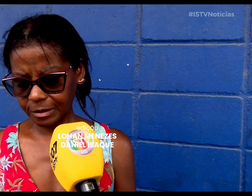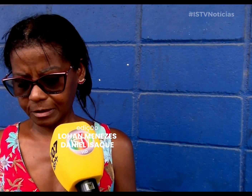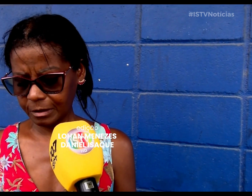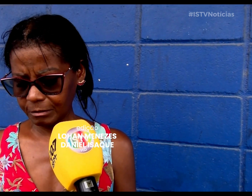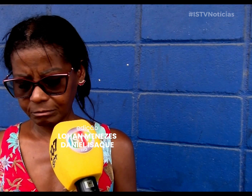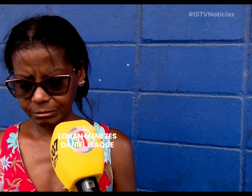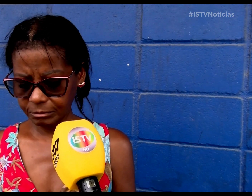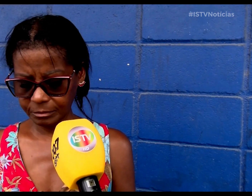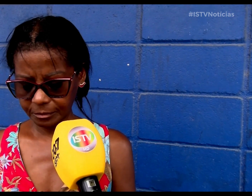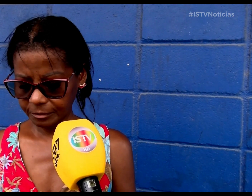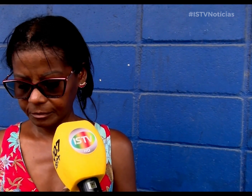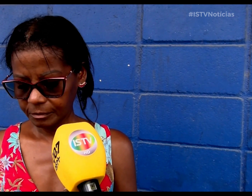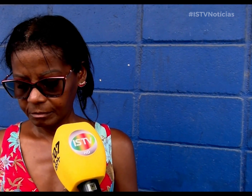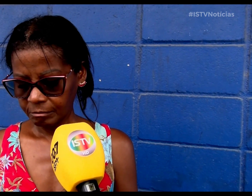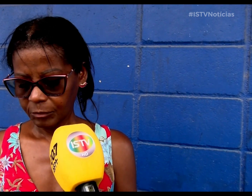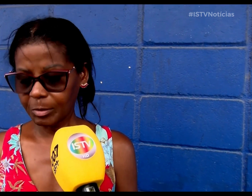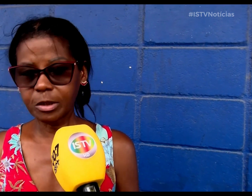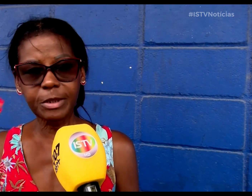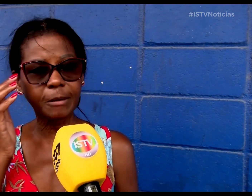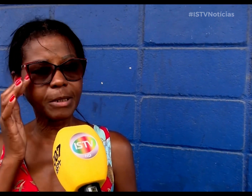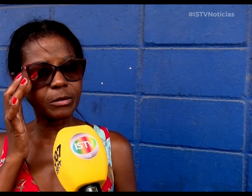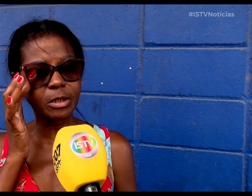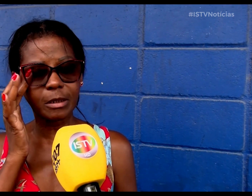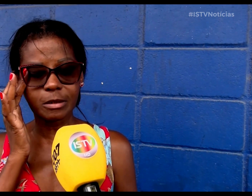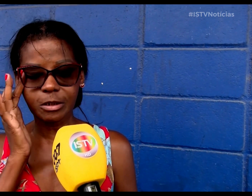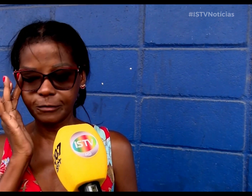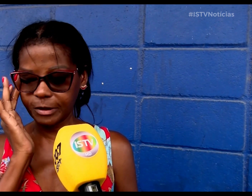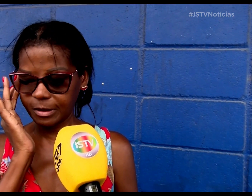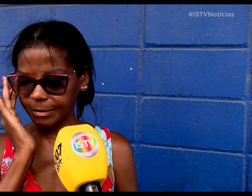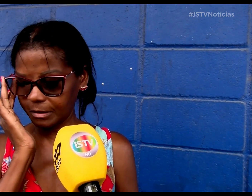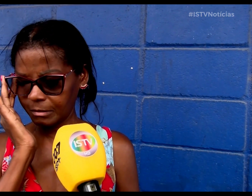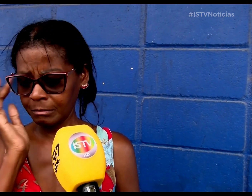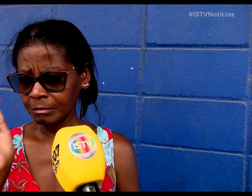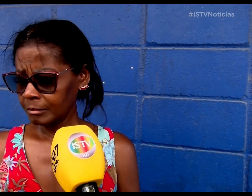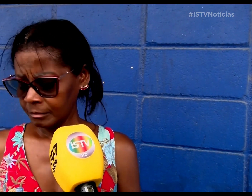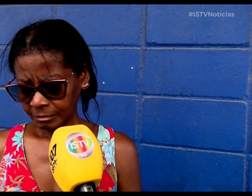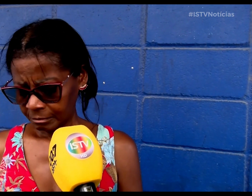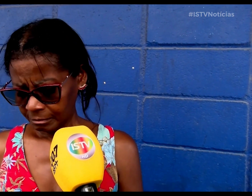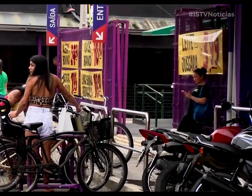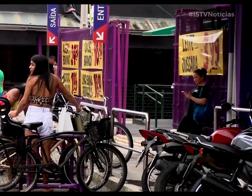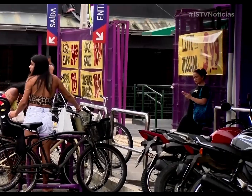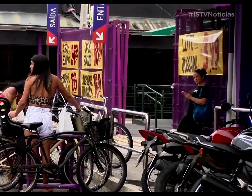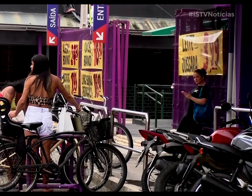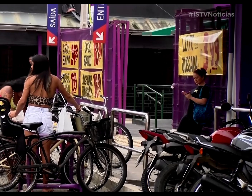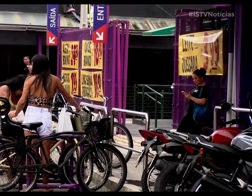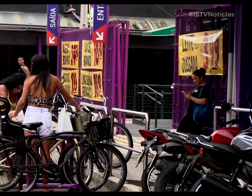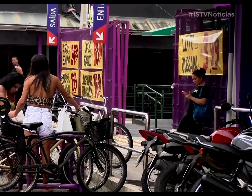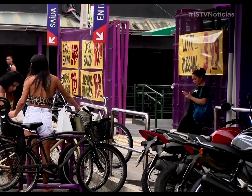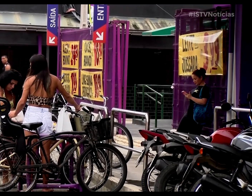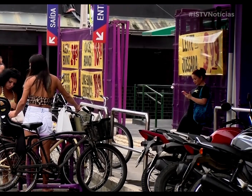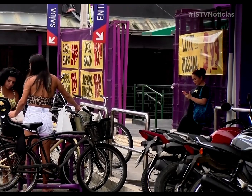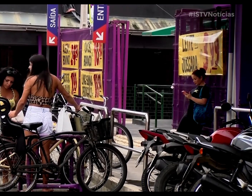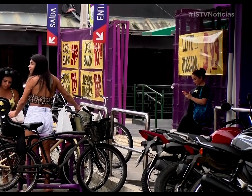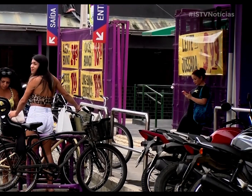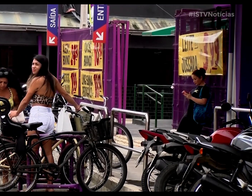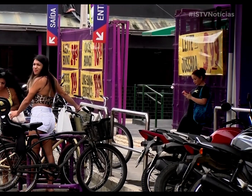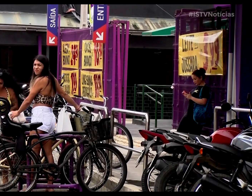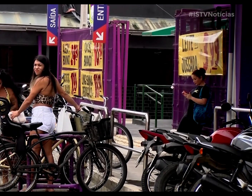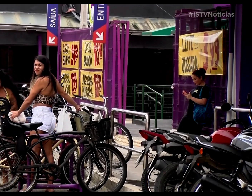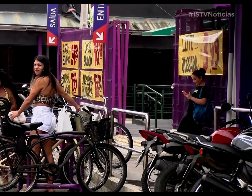falecer. Mas não me arrependo de nada de que eu fiz, né? O último resultado do IBGE aponta que a